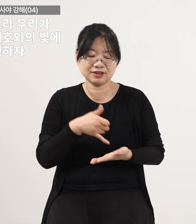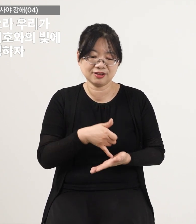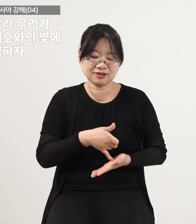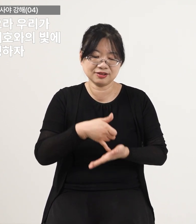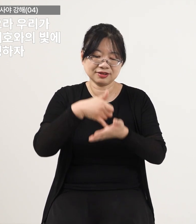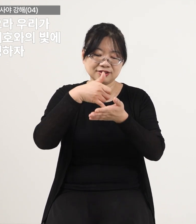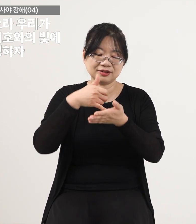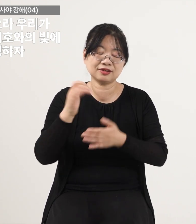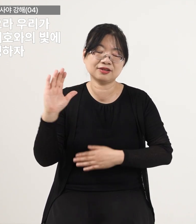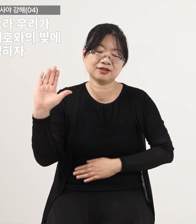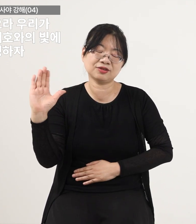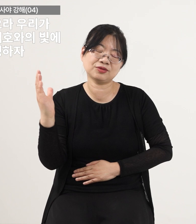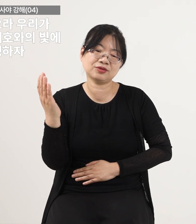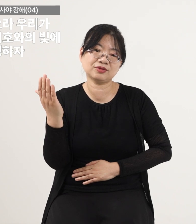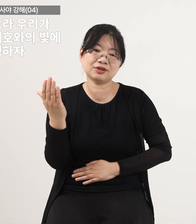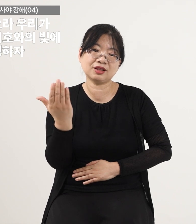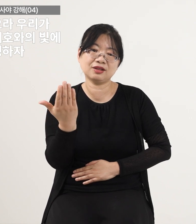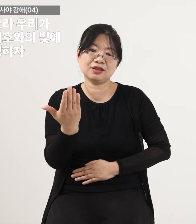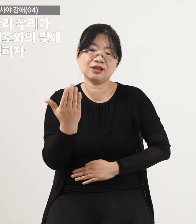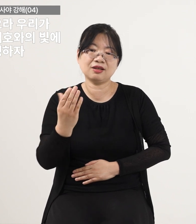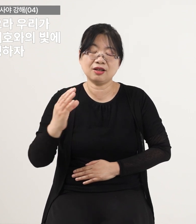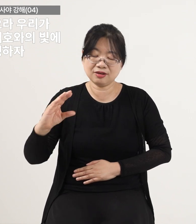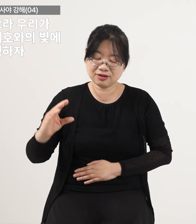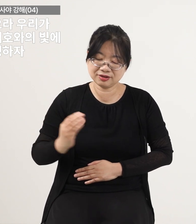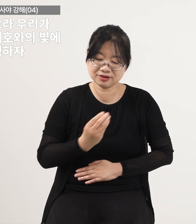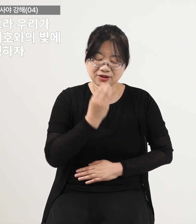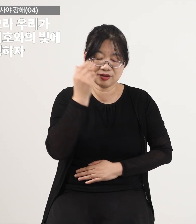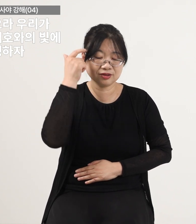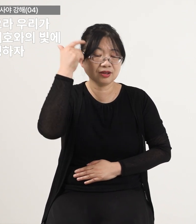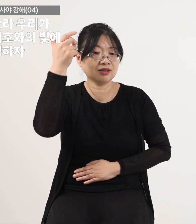나의 인격이 되고